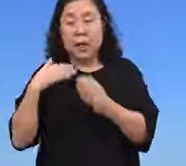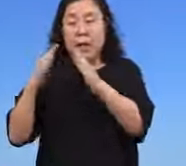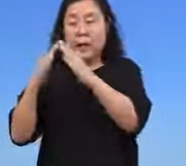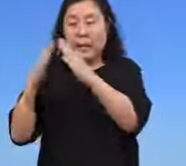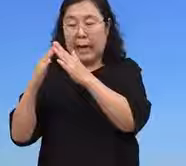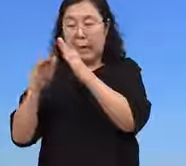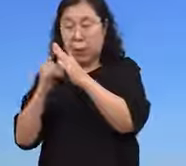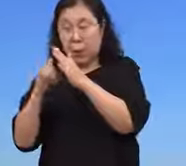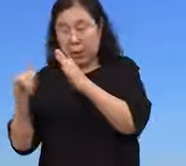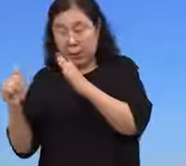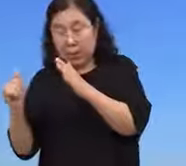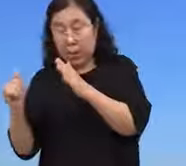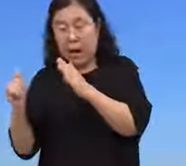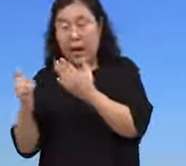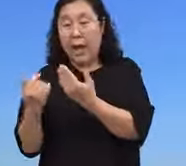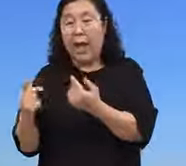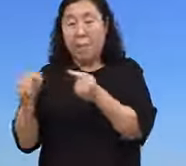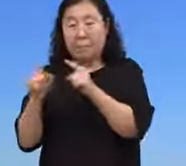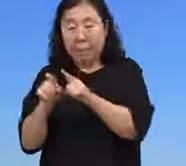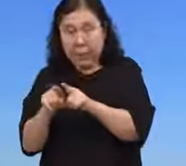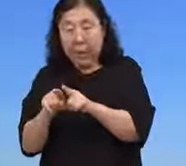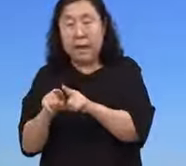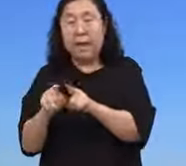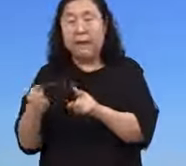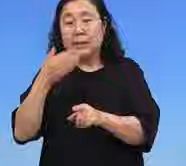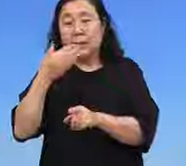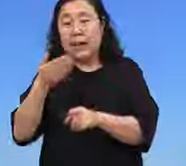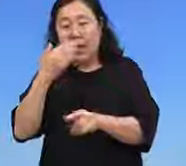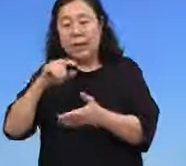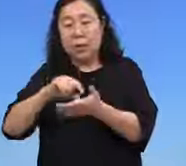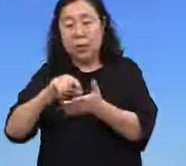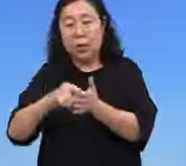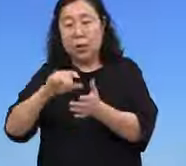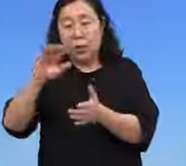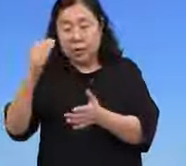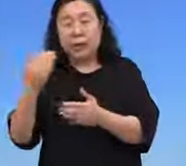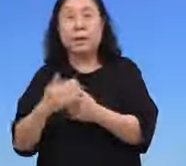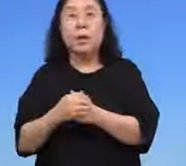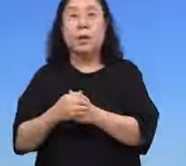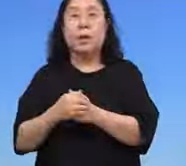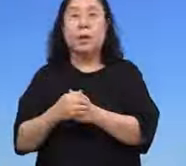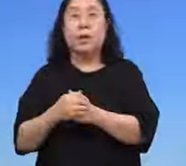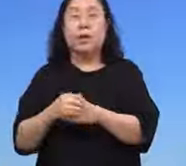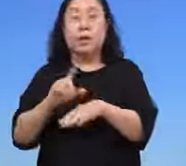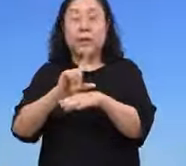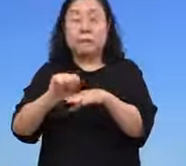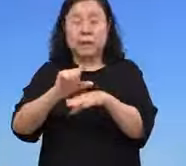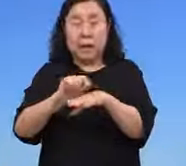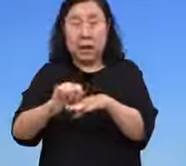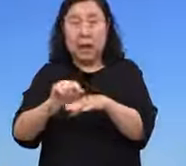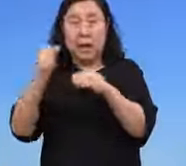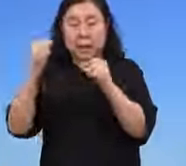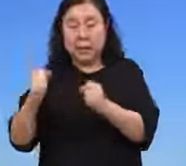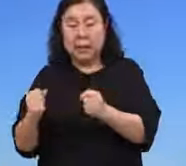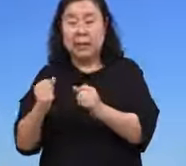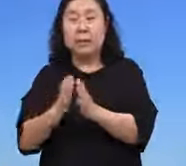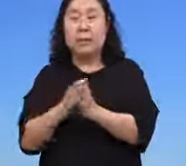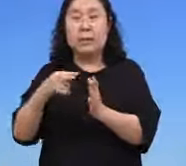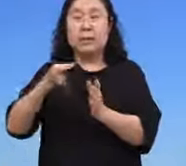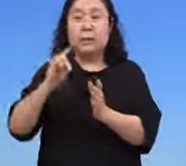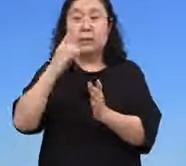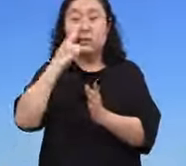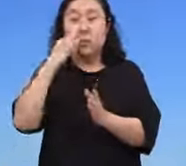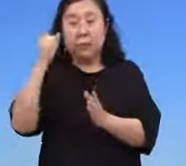가까운 분들 집에 초대해서 식사할 정도까지 풀릴 수 있다면 지방에 계시는 그런